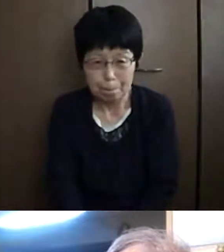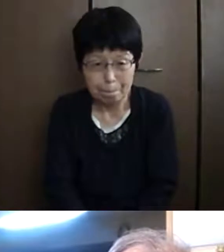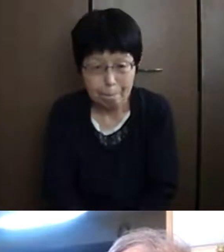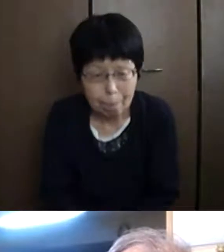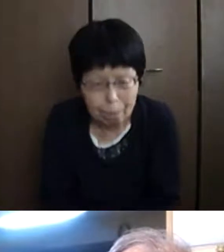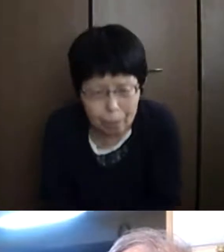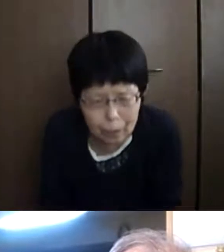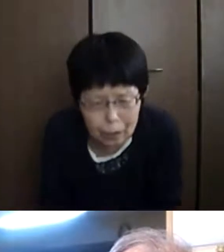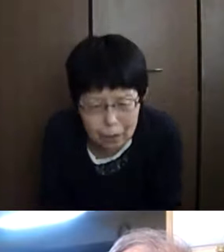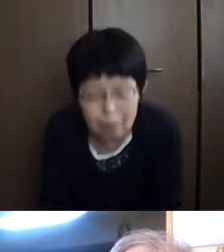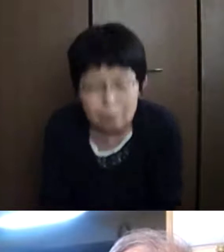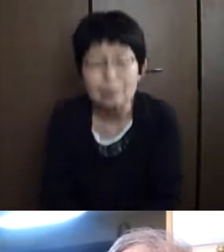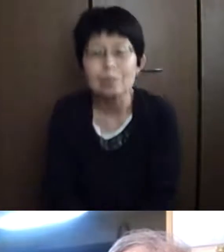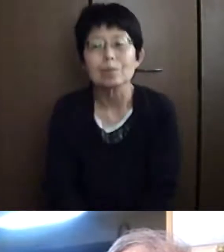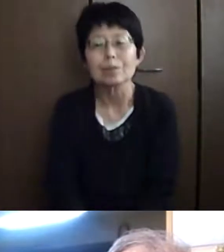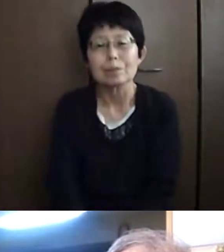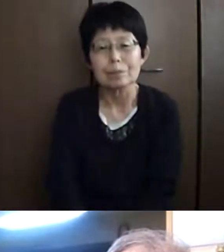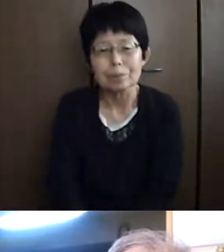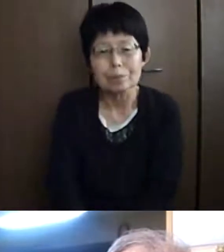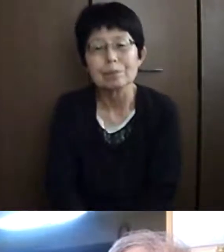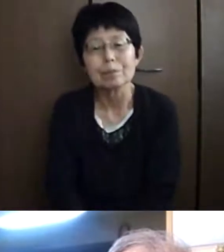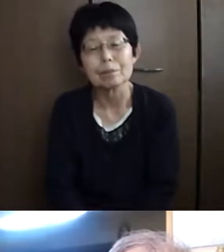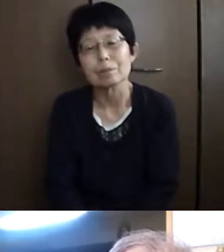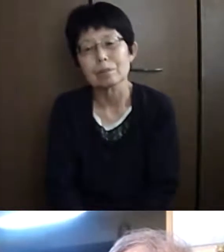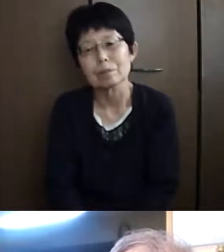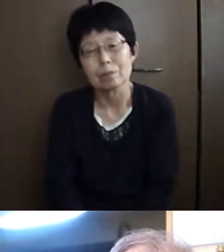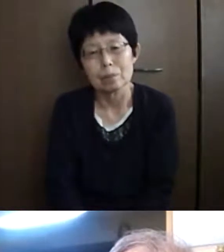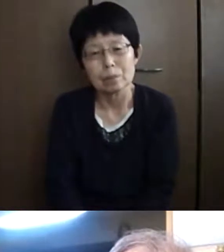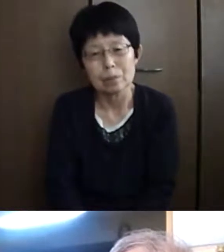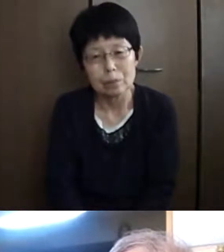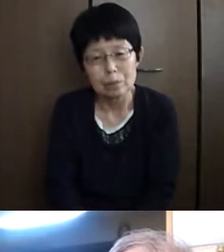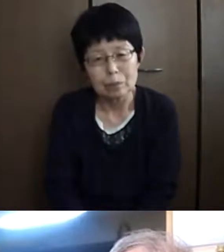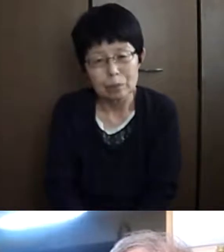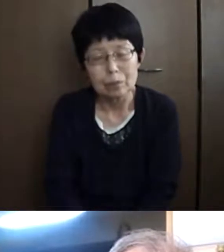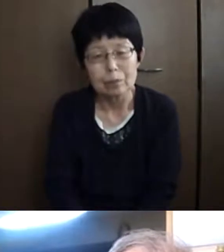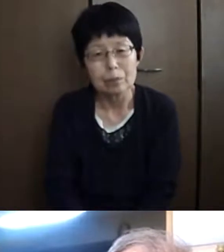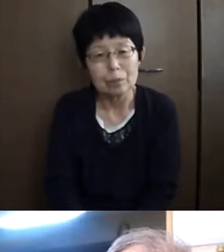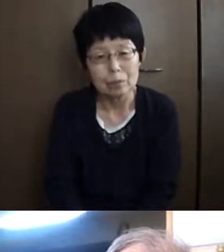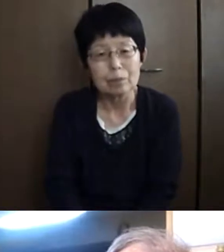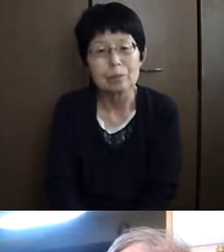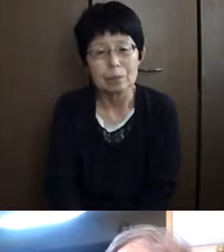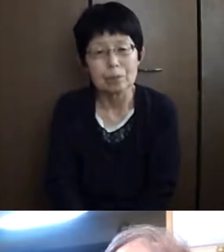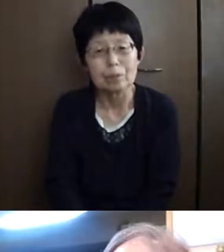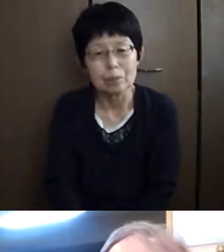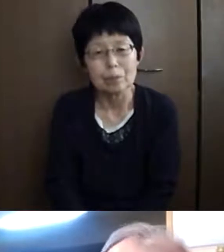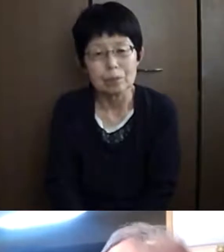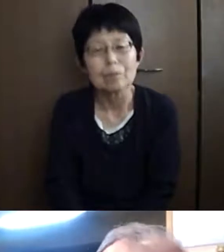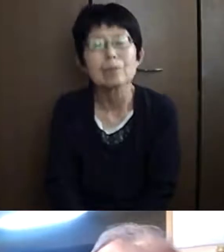すみません、遅くなってすみません。タケと申します。 はい、タケさん来てくださいました